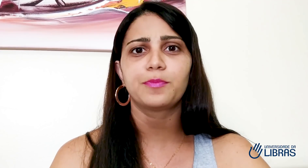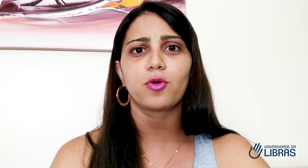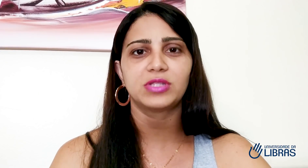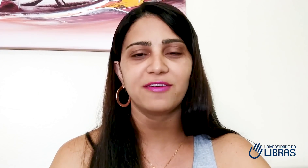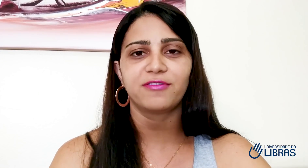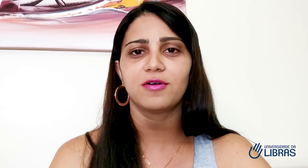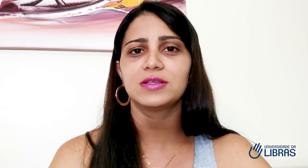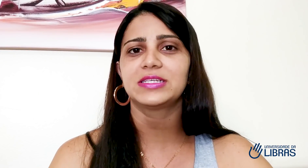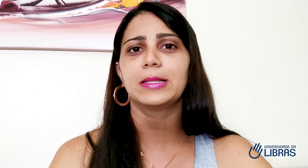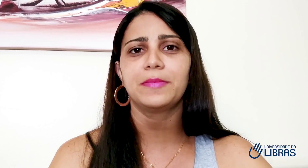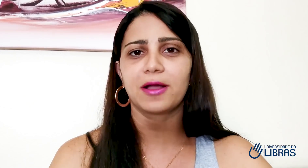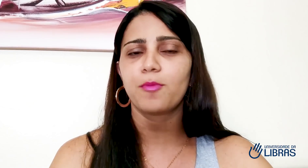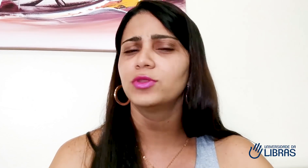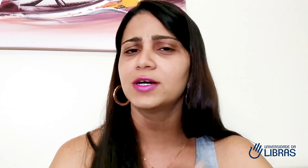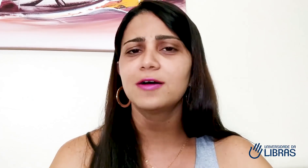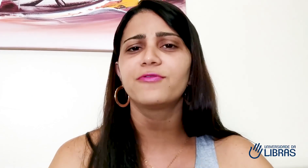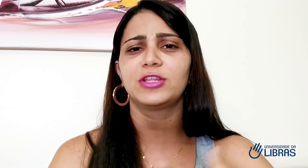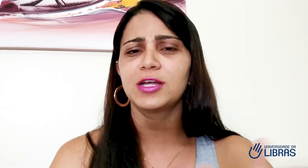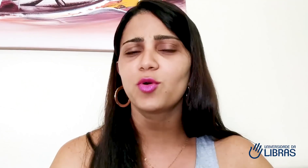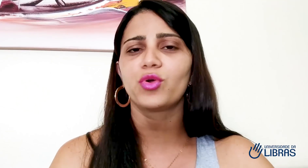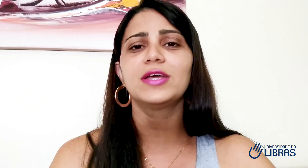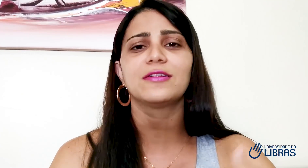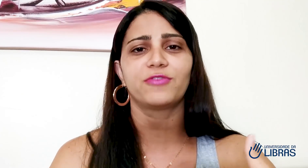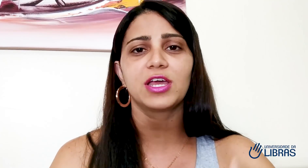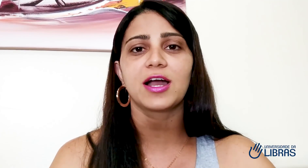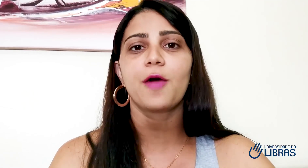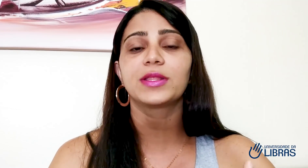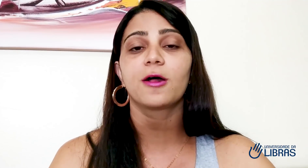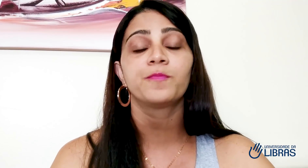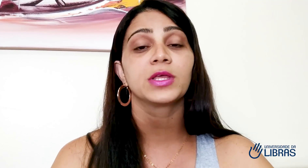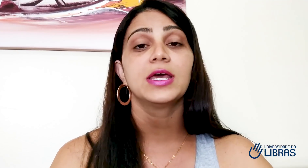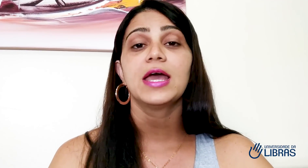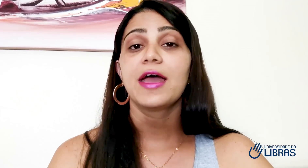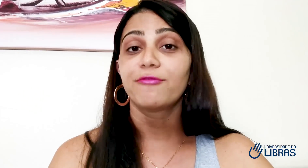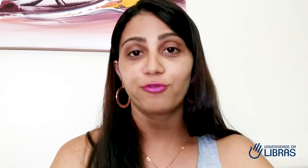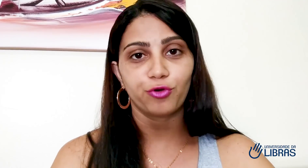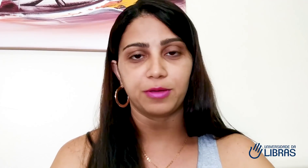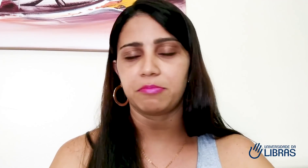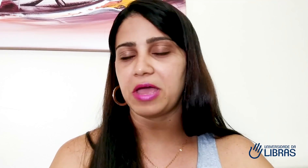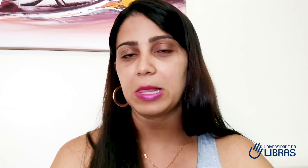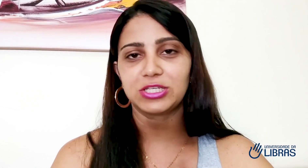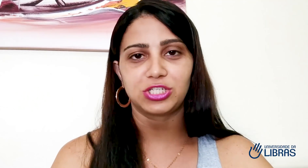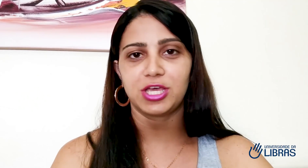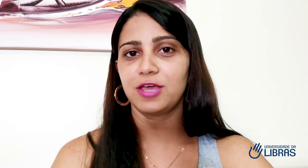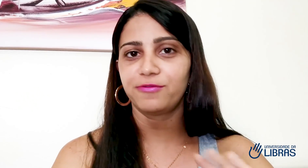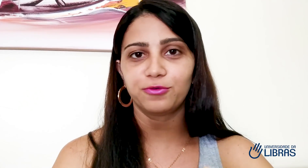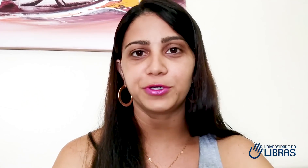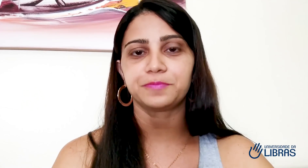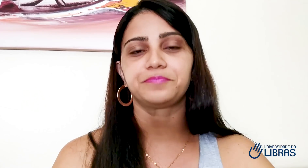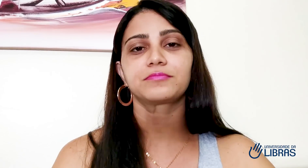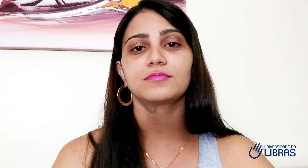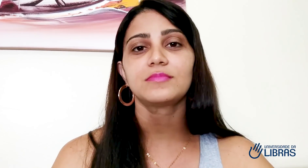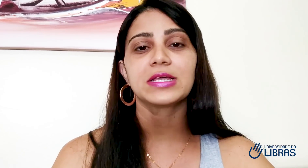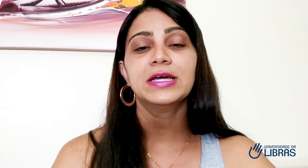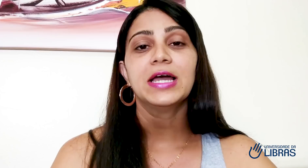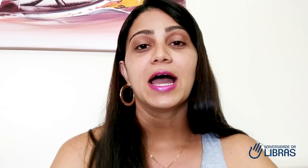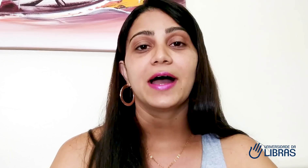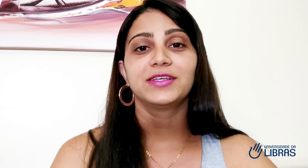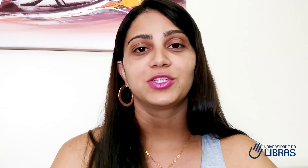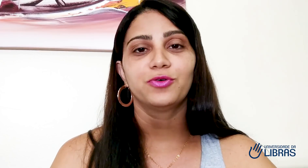pouco nervosa e ela me acalmou, não, fique tranquila, fique calma e tal. Fui, relaxei e fui. Aí chegou